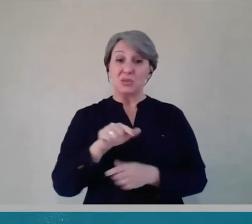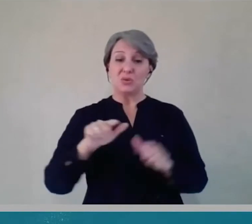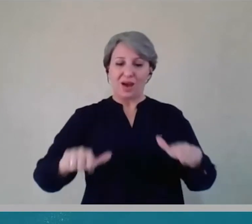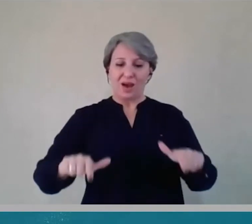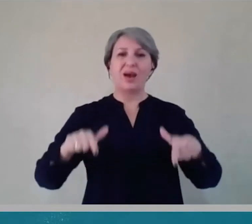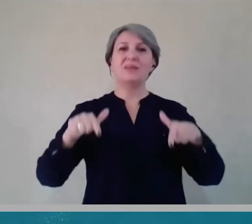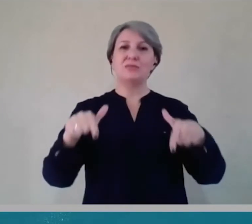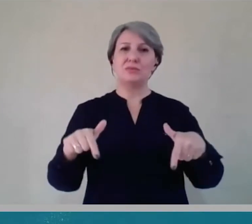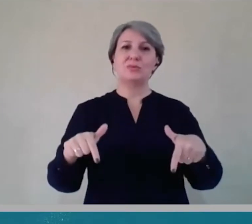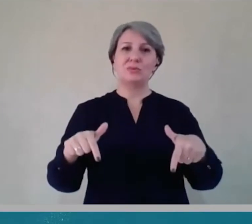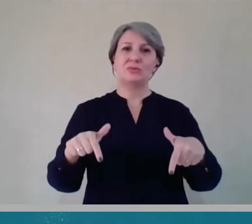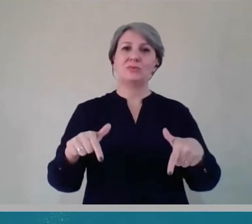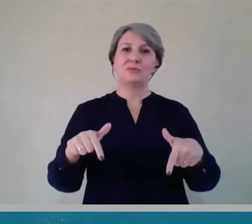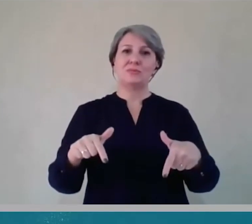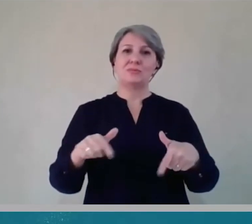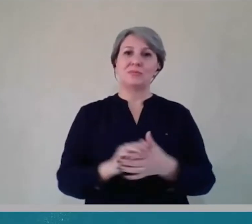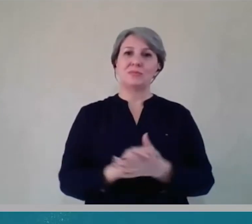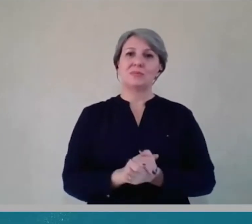tá? Portanto,